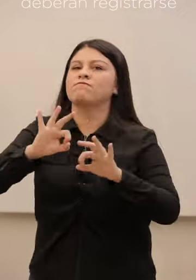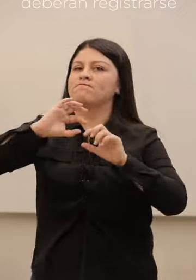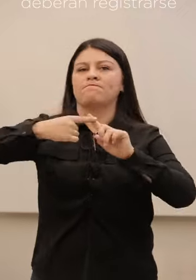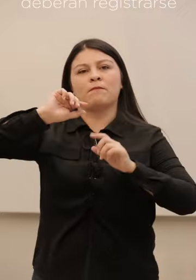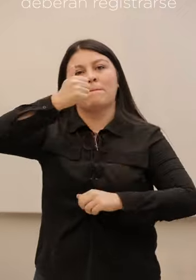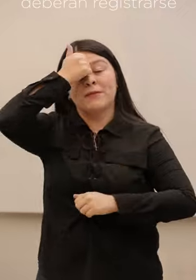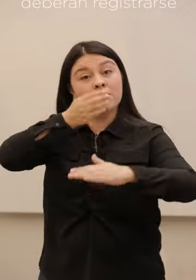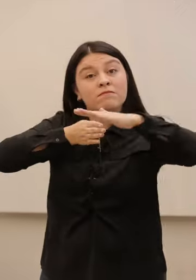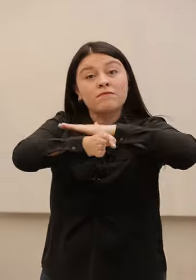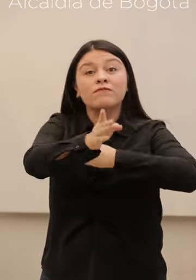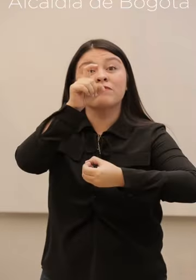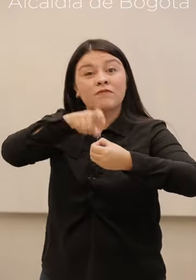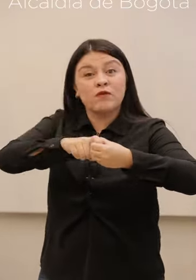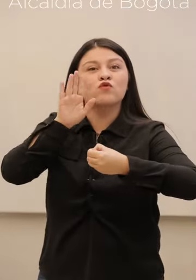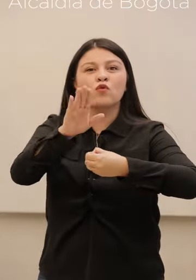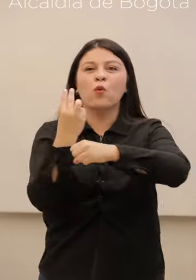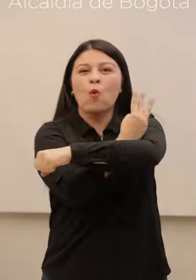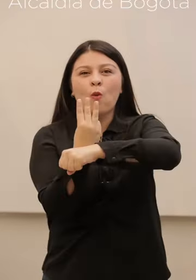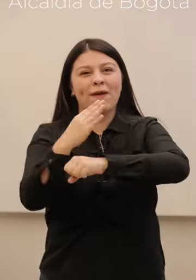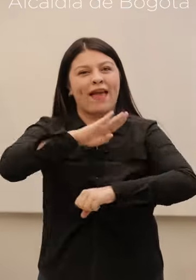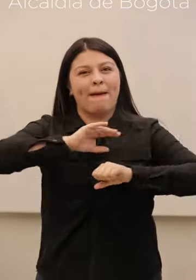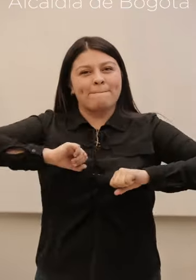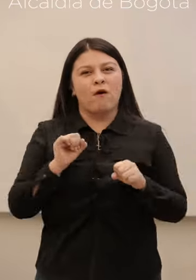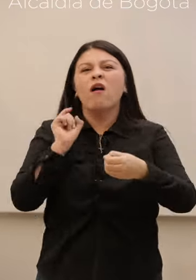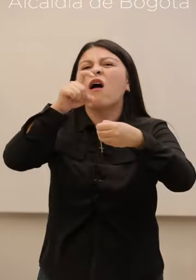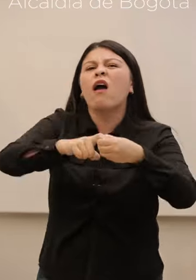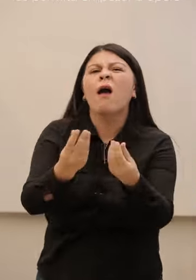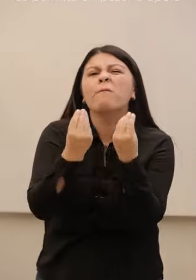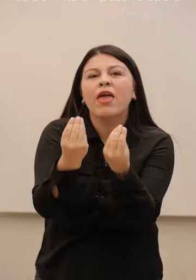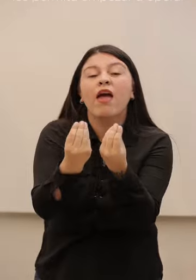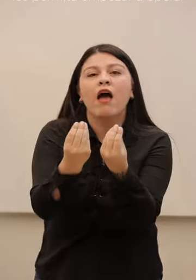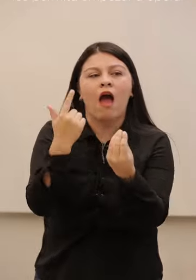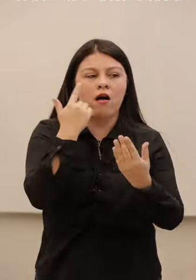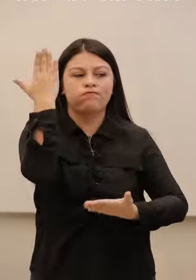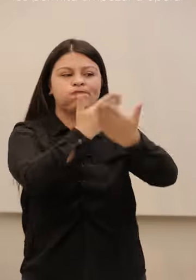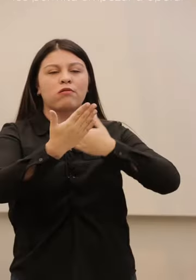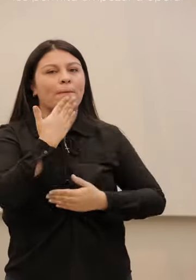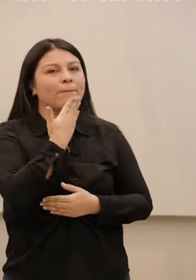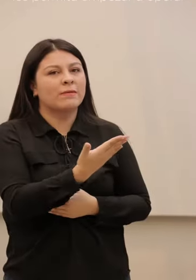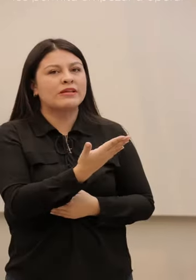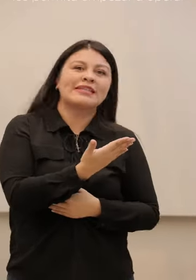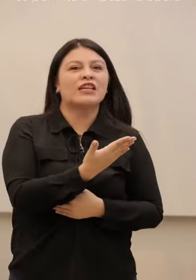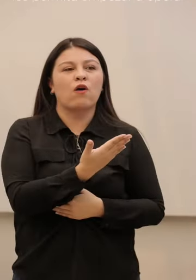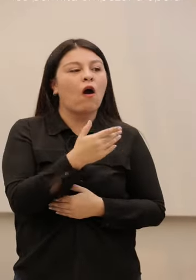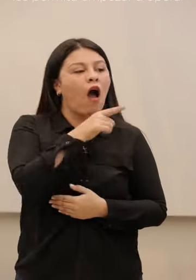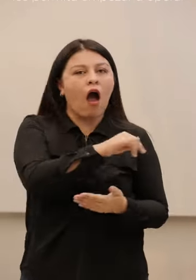deberán registrarse en la página de la Alcaldía de Bogotá para obtener la autorización que les permita empezar a